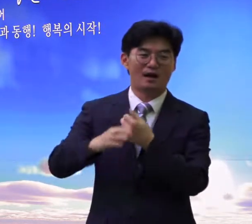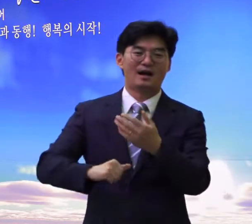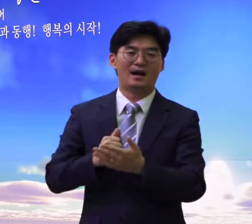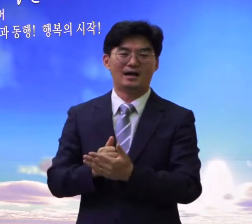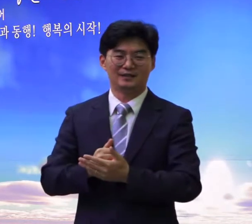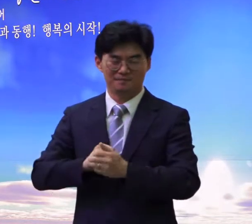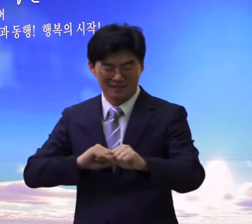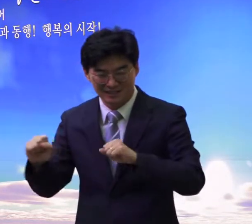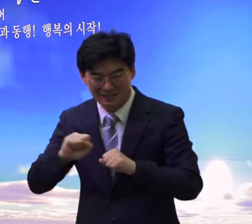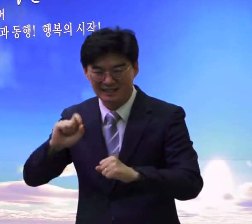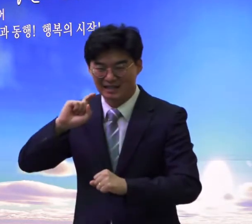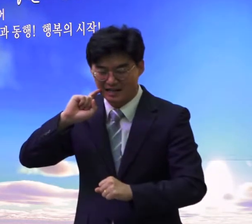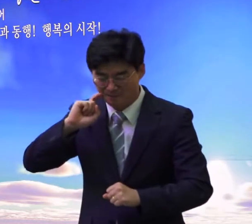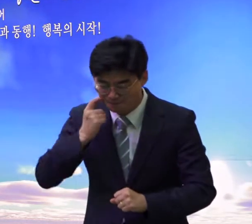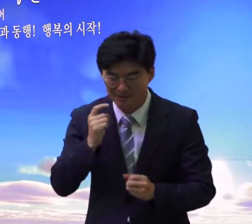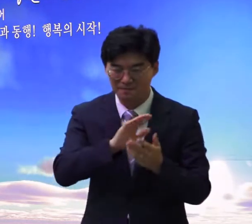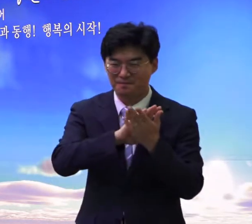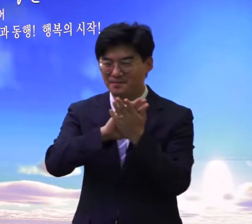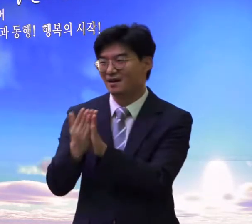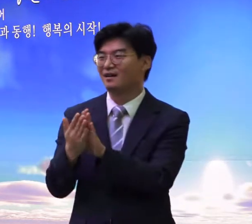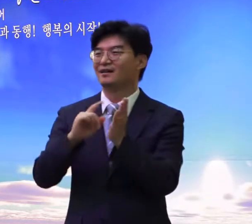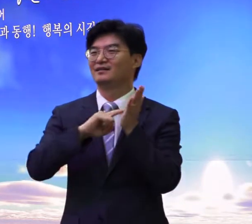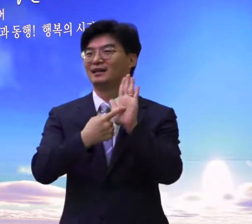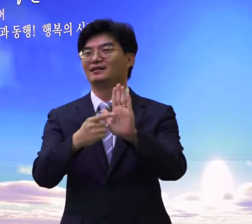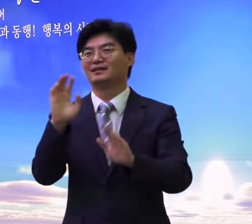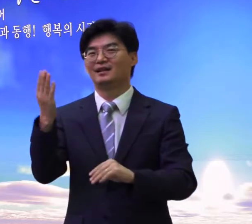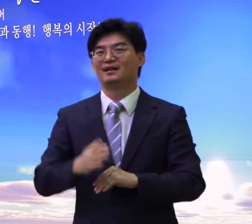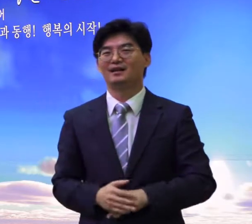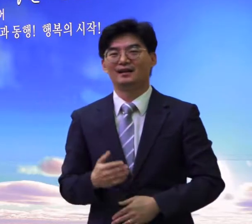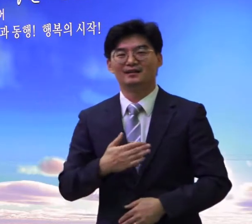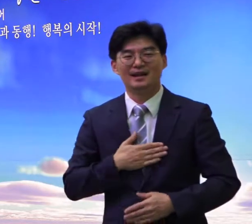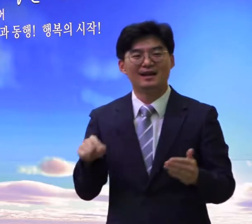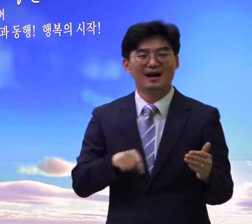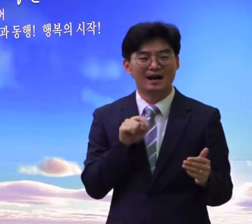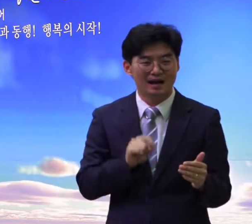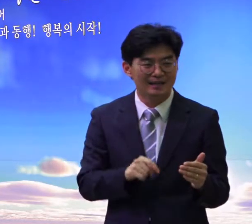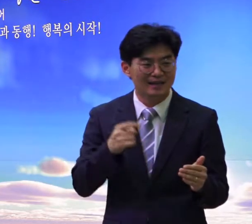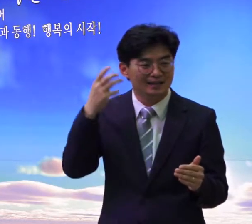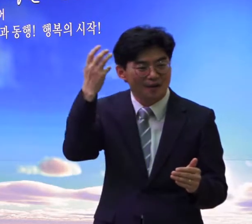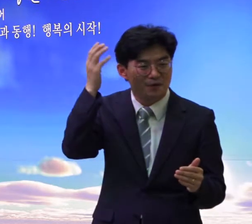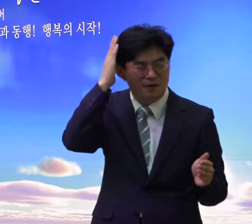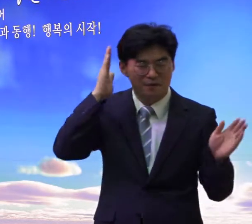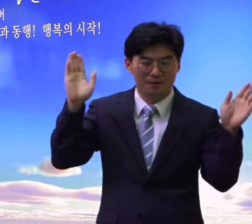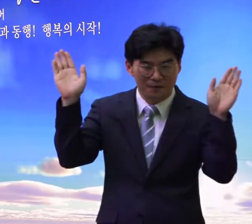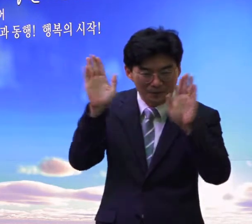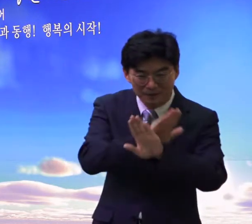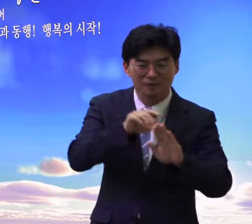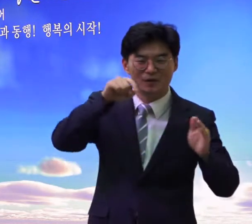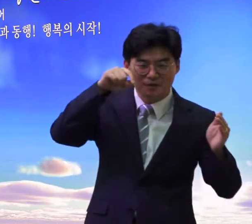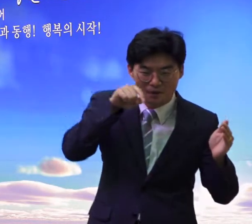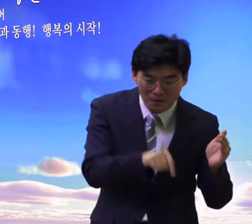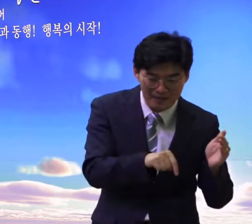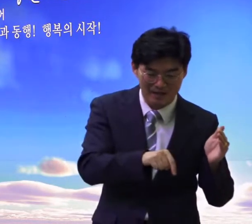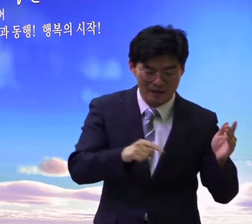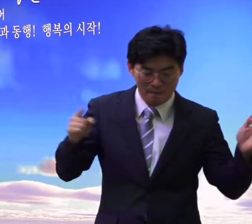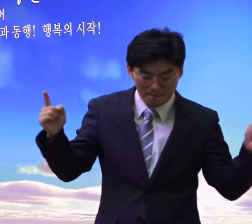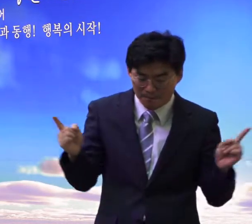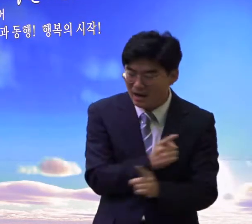것입니다. 주님, 결코 제 안에 찾아오는 이 영혼의 어두움, 이것을 용납하지 않고